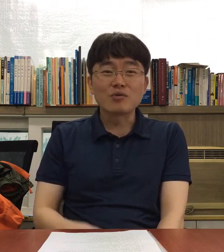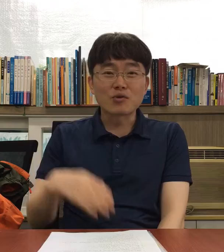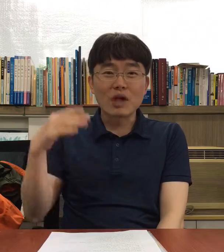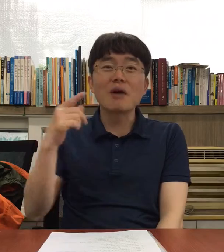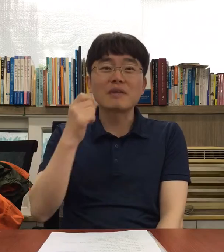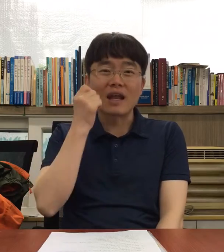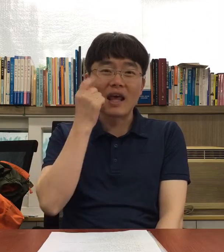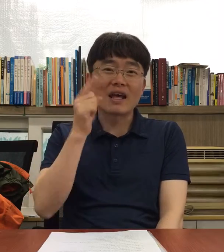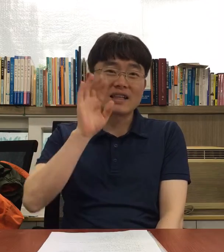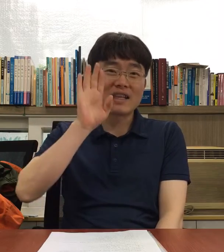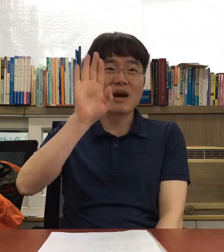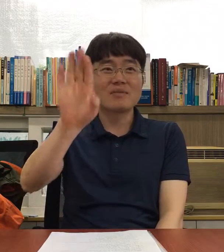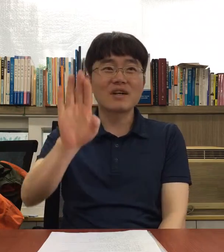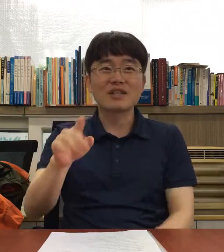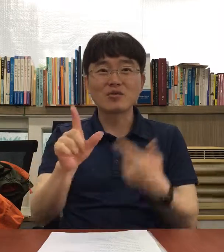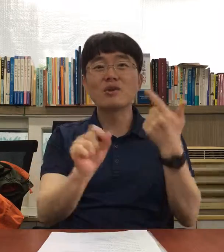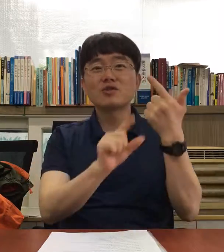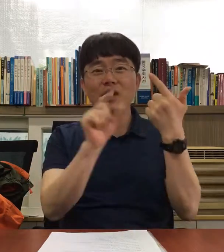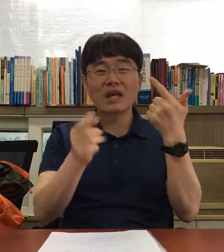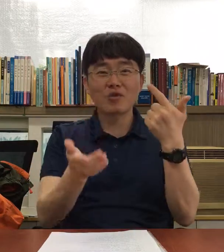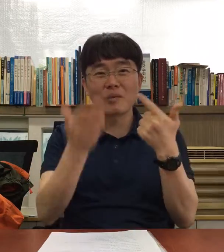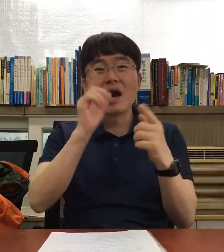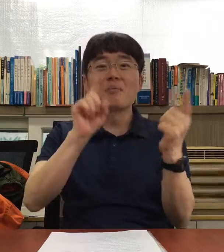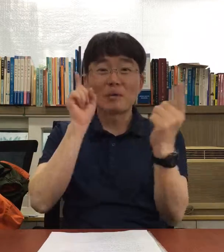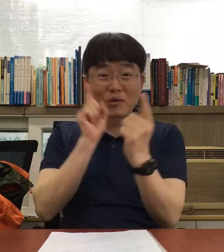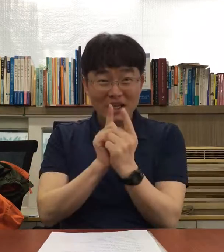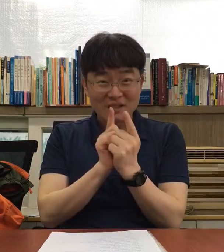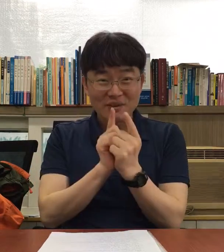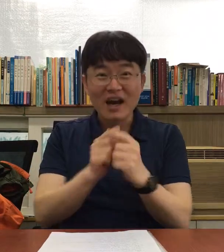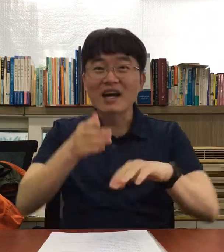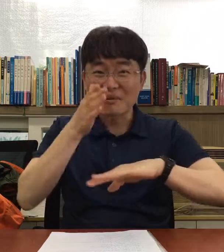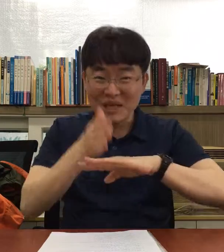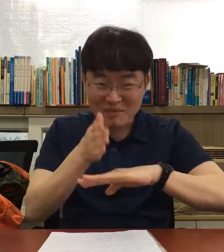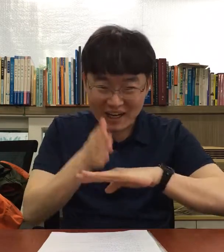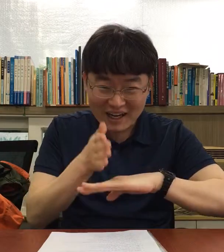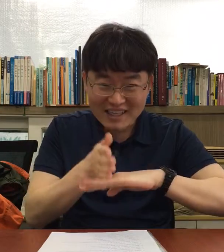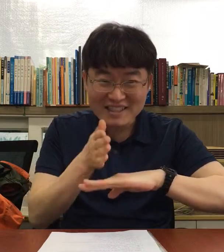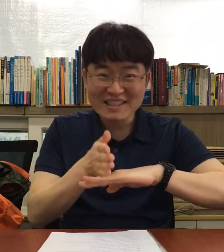우리 또 다음 달 이제 6월 초에 또 뵙도록 하겠습니다. 감사합니다.